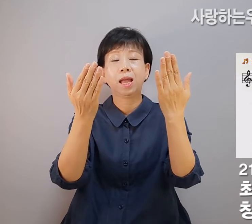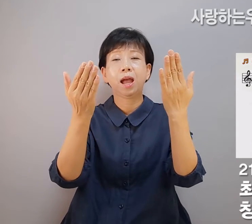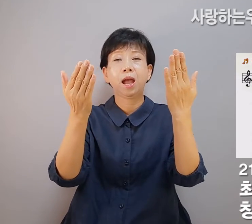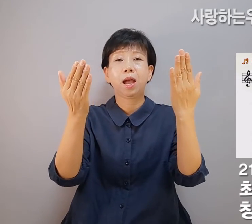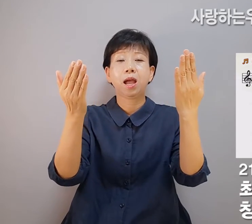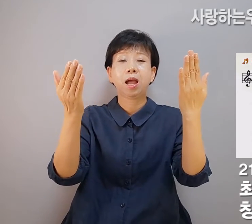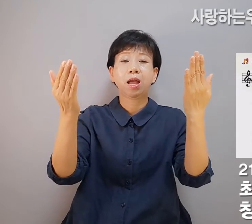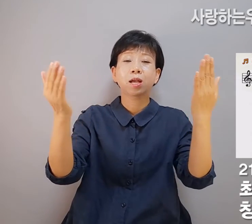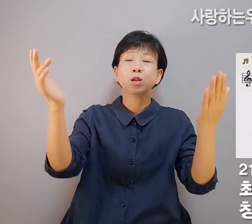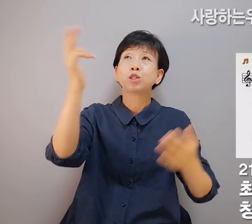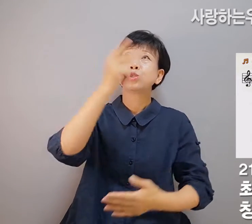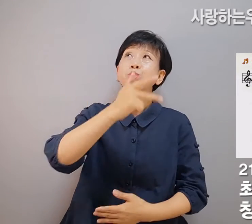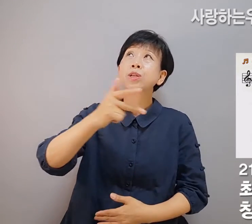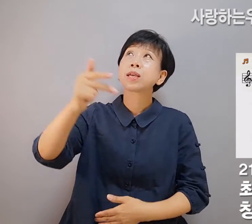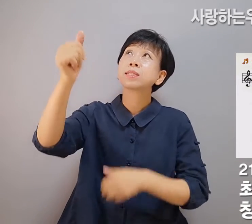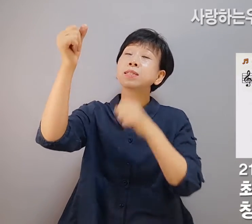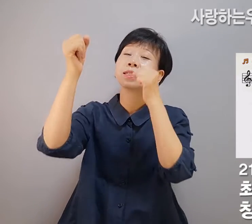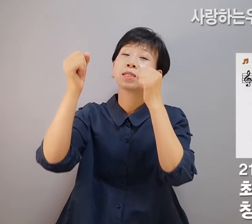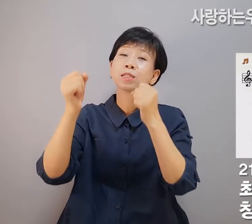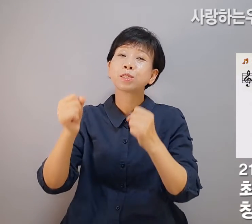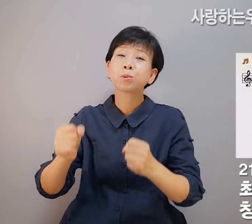예배드립니다. 주 계신